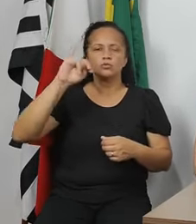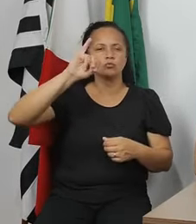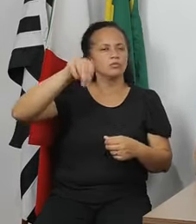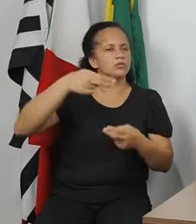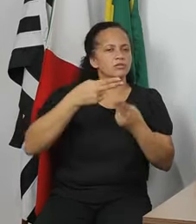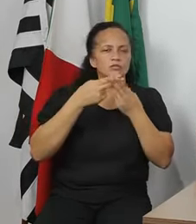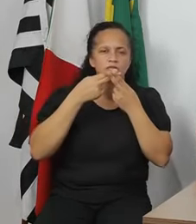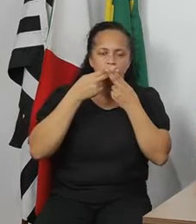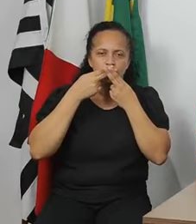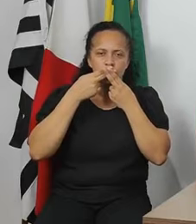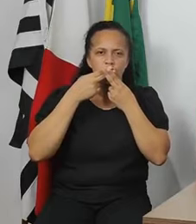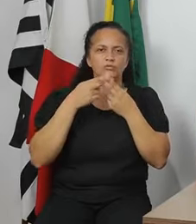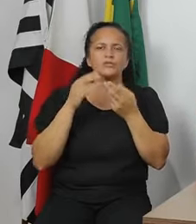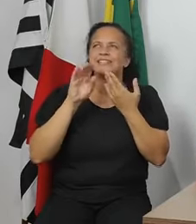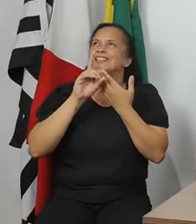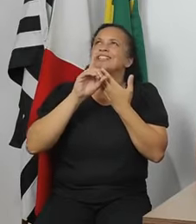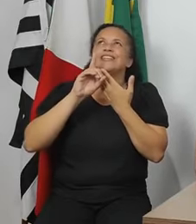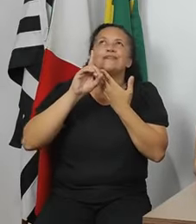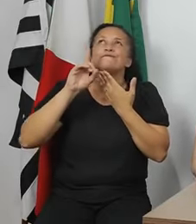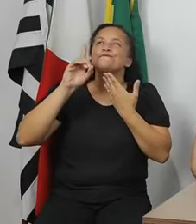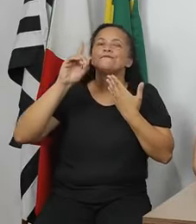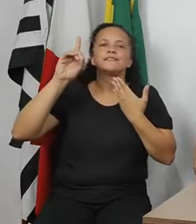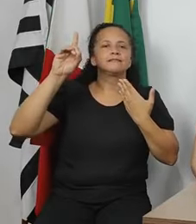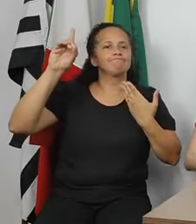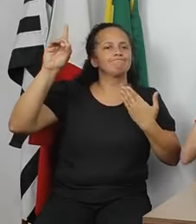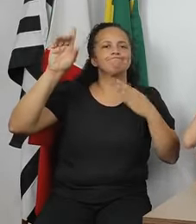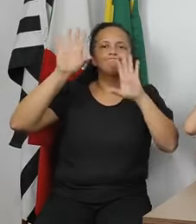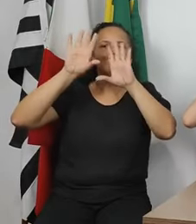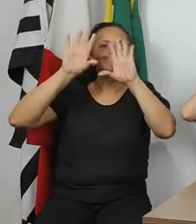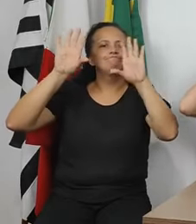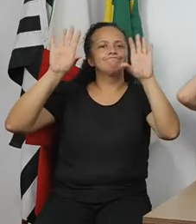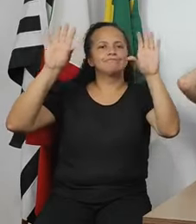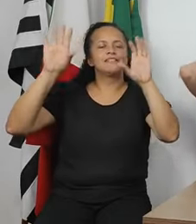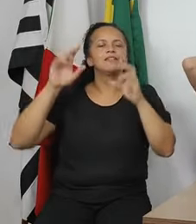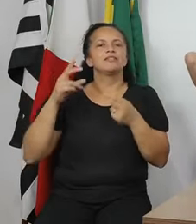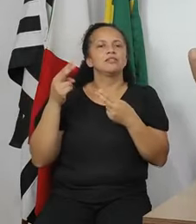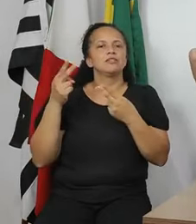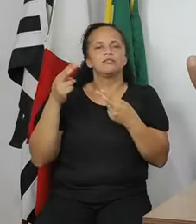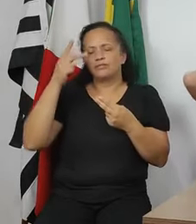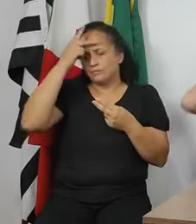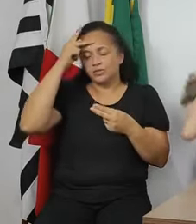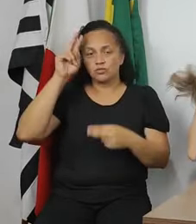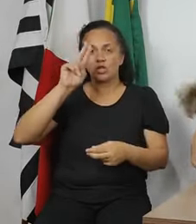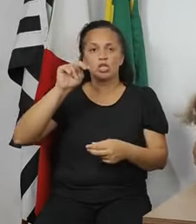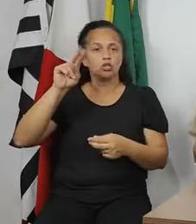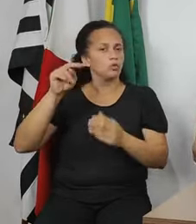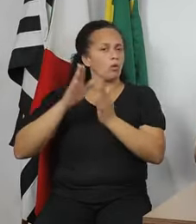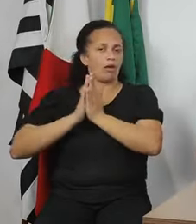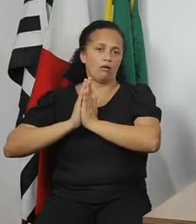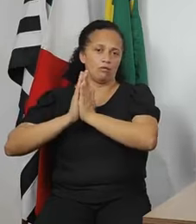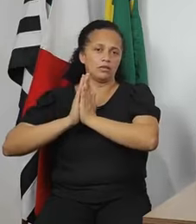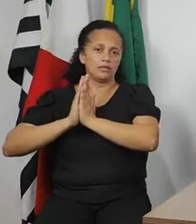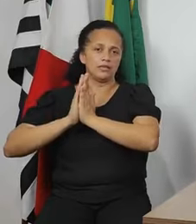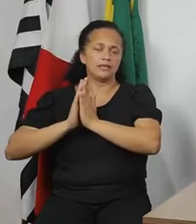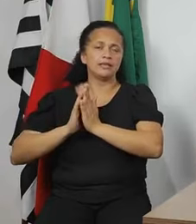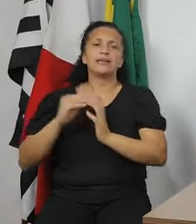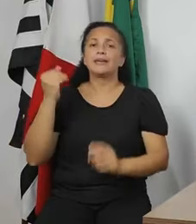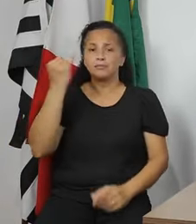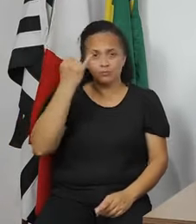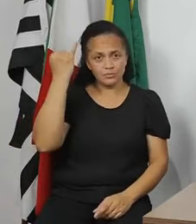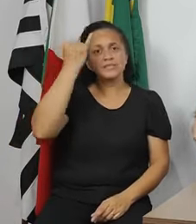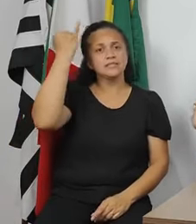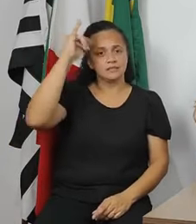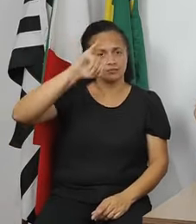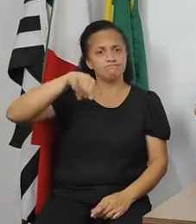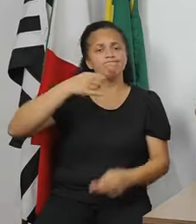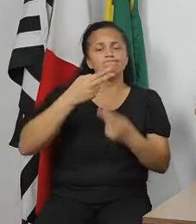Então, para ver a importância da prática do jejum, né? Quão importante é. A Nani acabou de ler um texto aqui poderosíssimo, né?